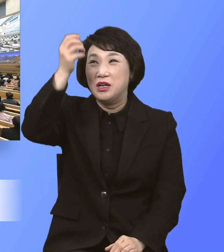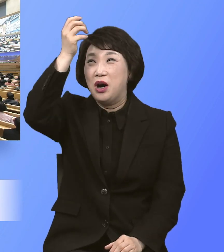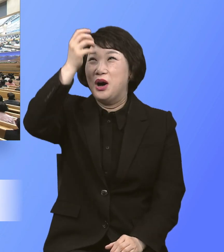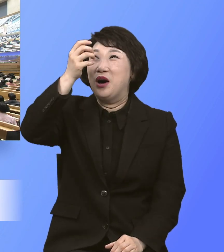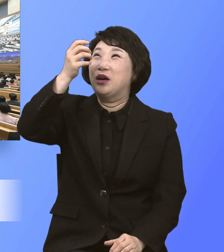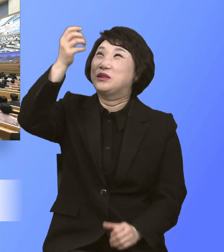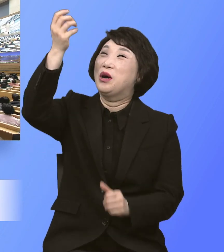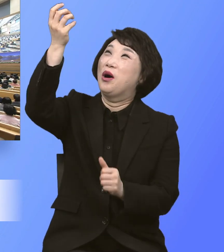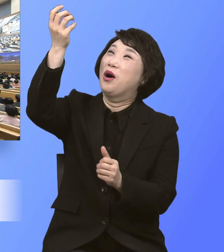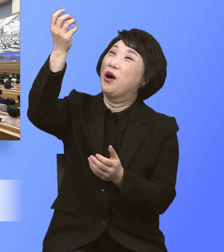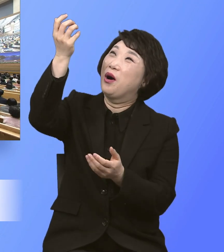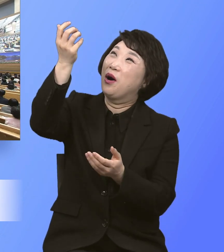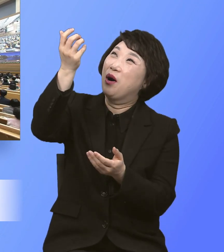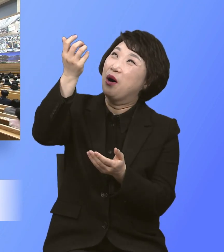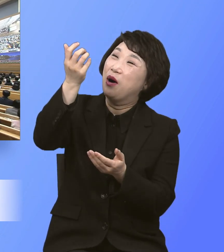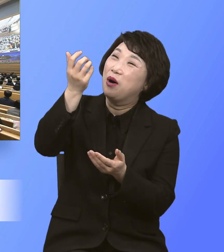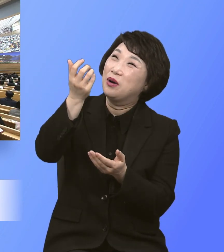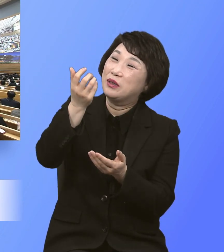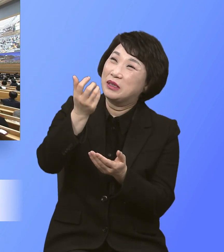소식을